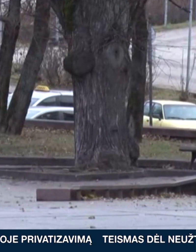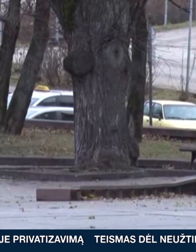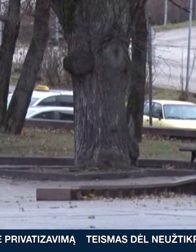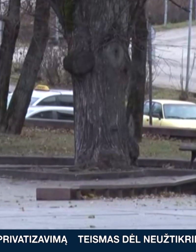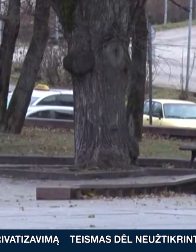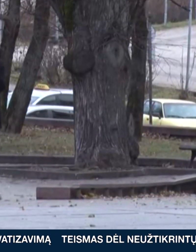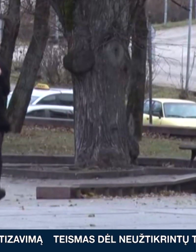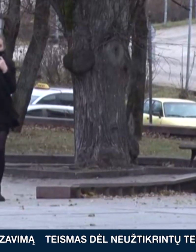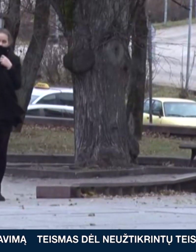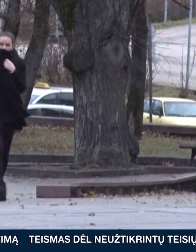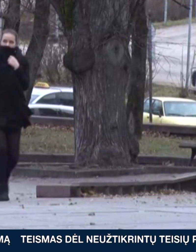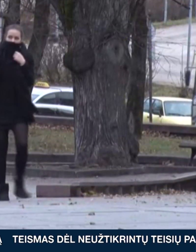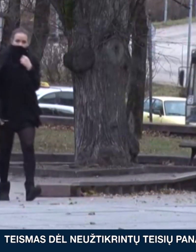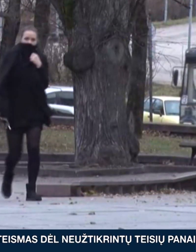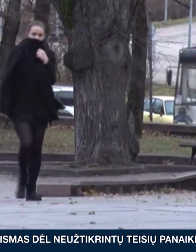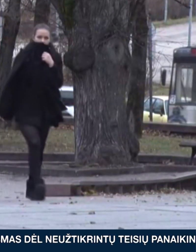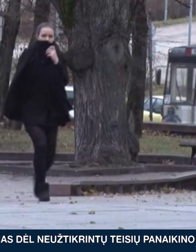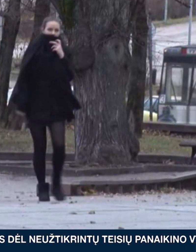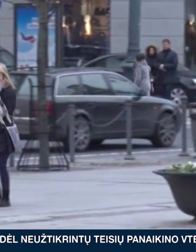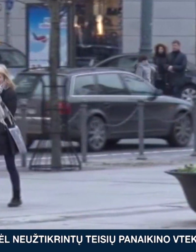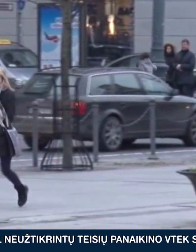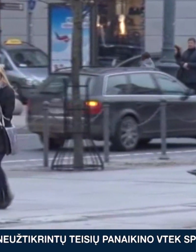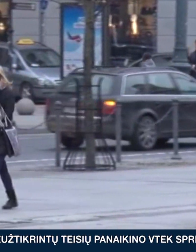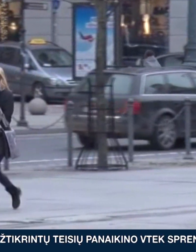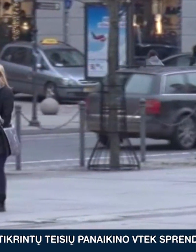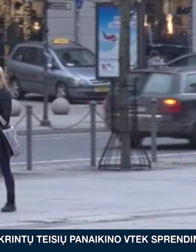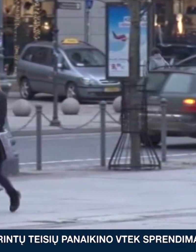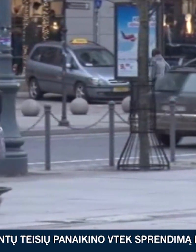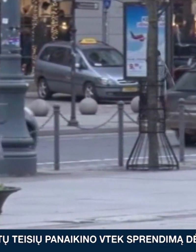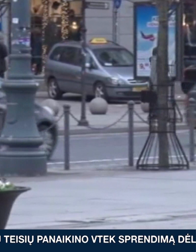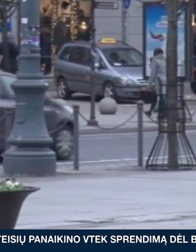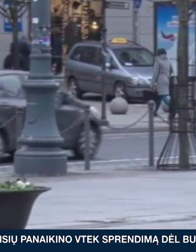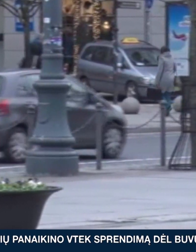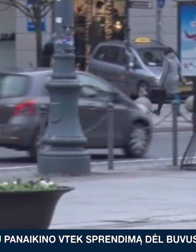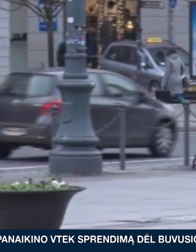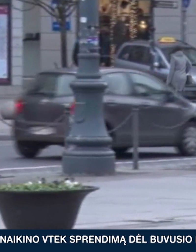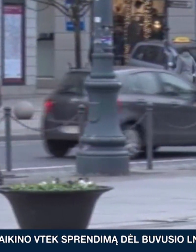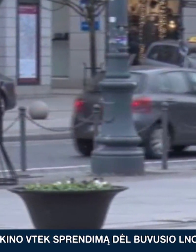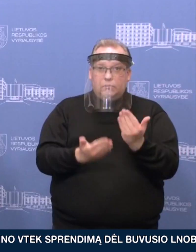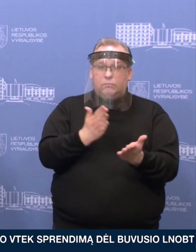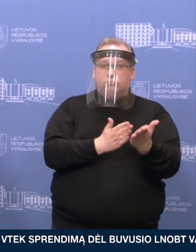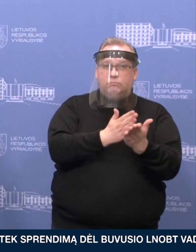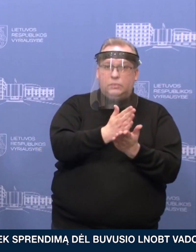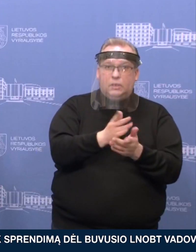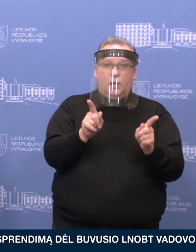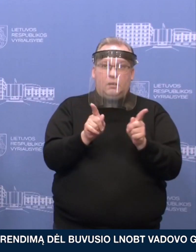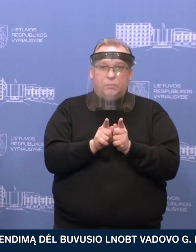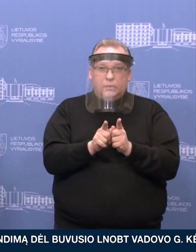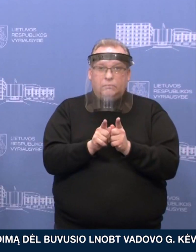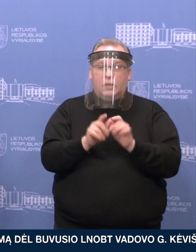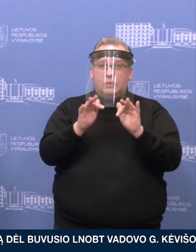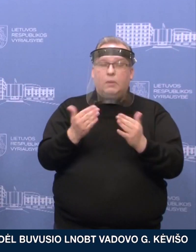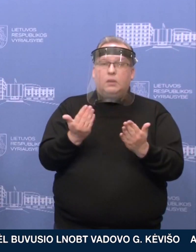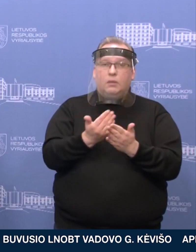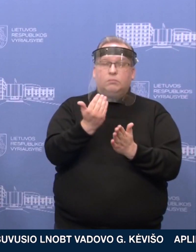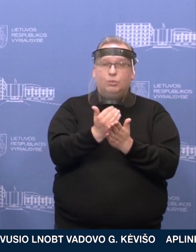finansinių resursų. Tačiau dėl tokių kalbų į atlapus premjerui pirmiausia kybo jo paties kabineto narys, finansų ministras